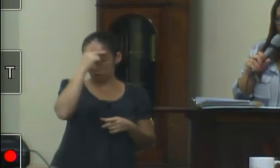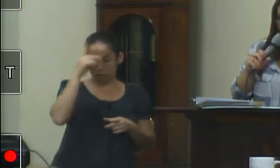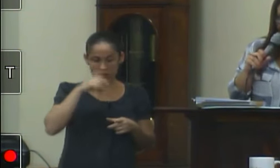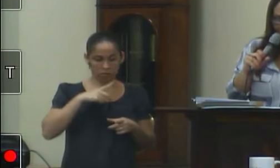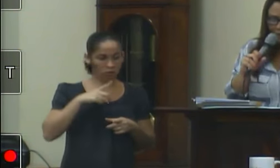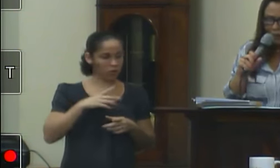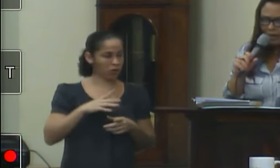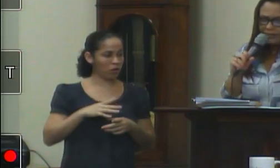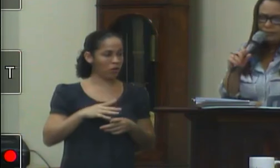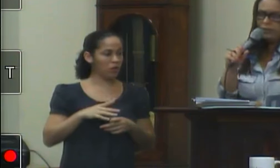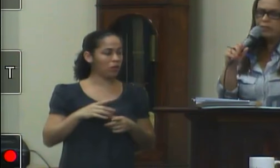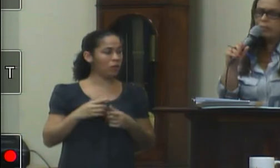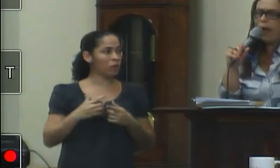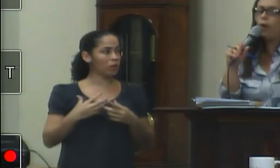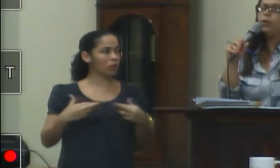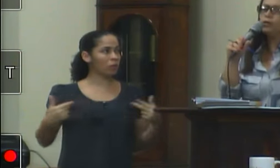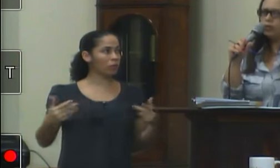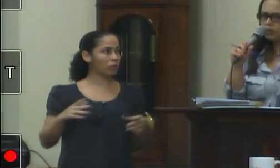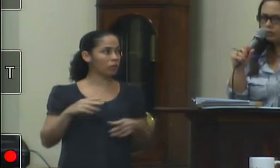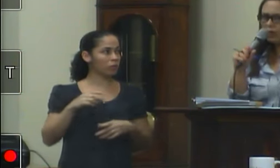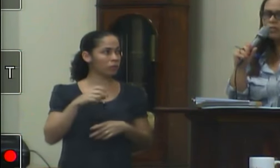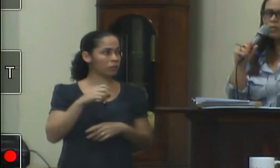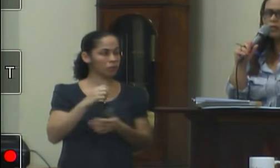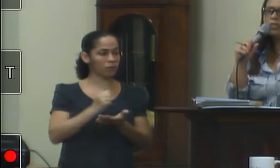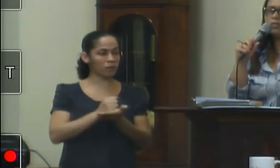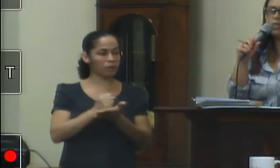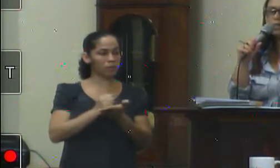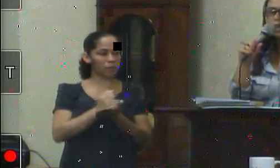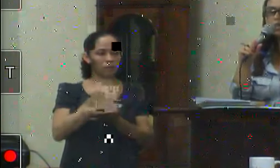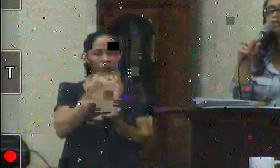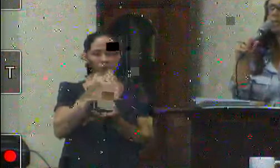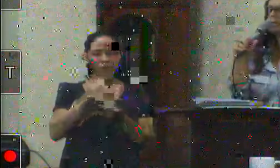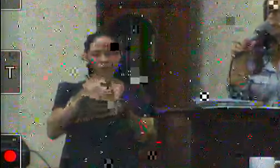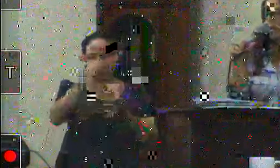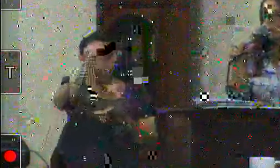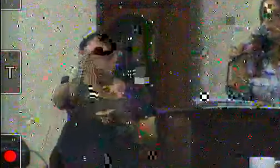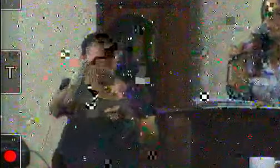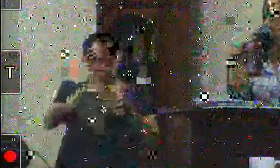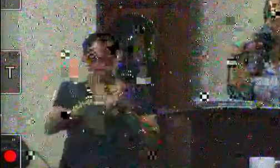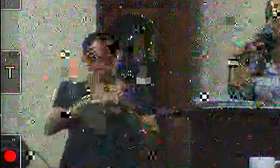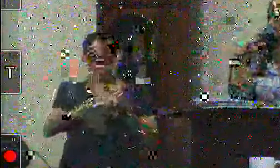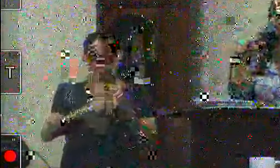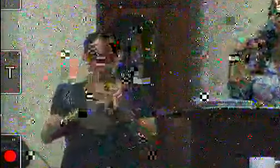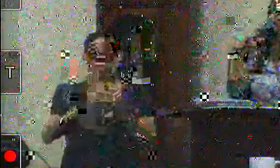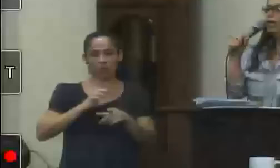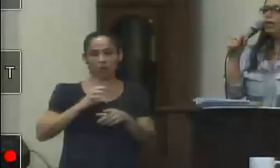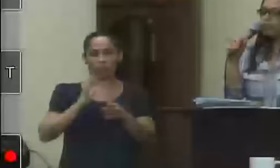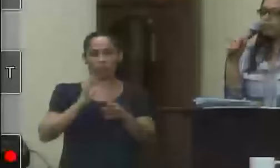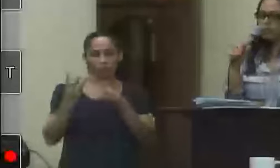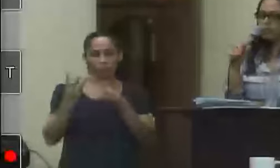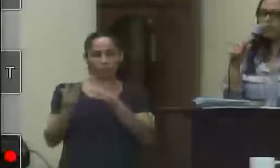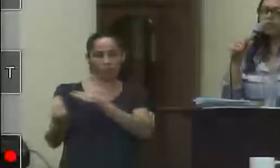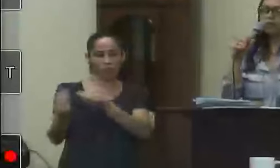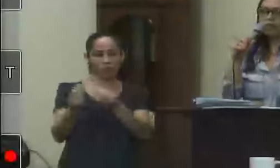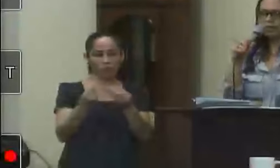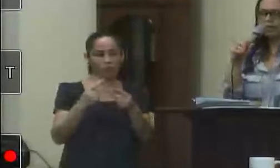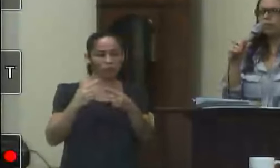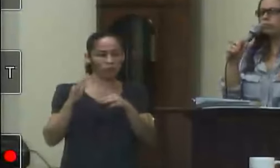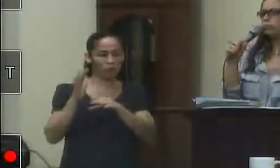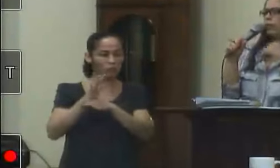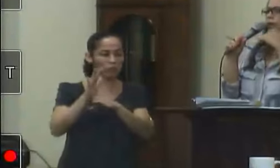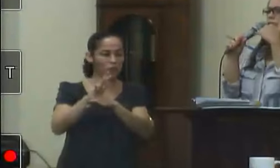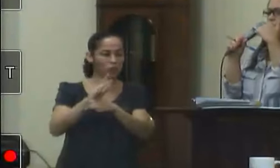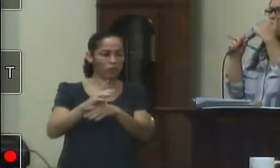abastecido. A farmácia municipal, nós tivemos a nossa licitação, também está abastecida, está chegando cada...